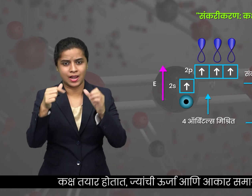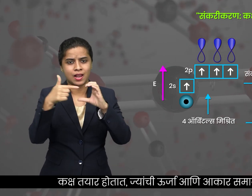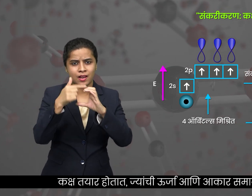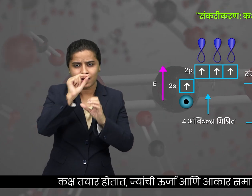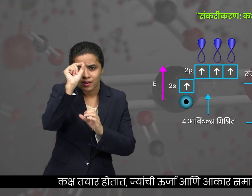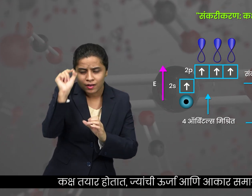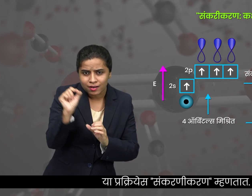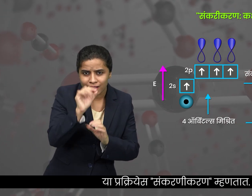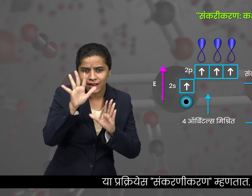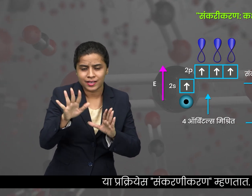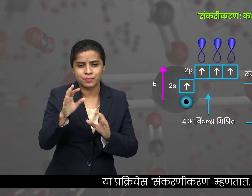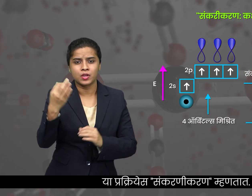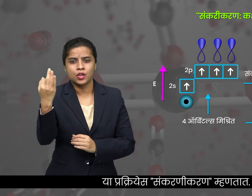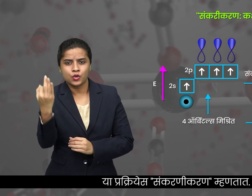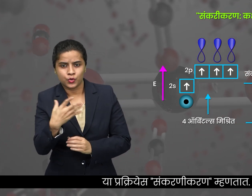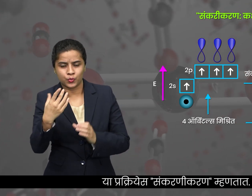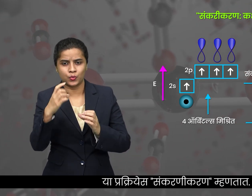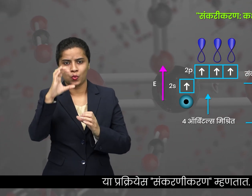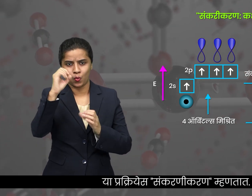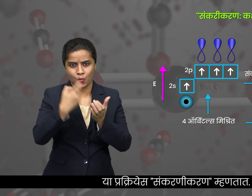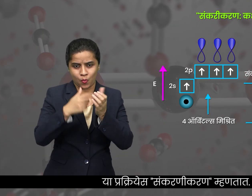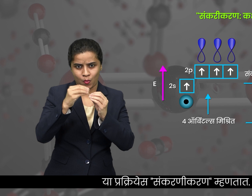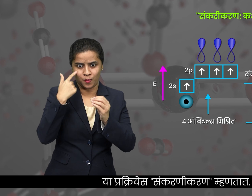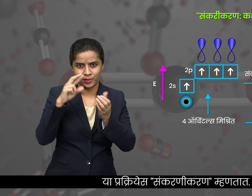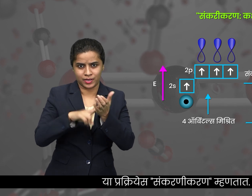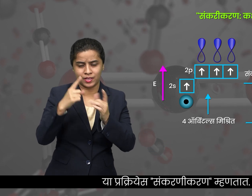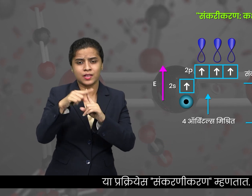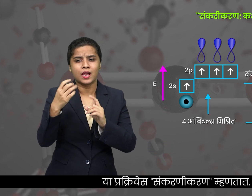आकार समान असतात। या प्रक्रियेस संकरीकरण म्हणतात।